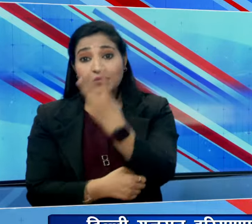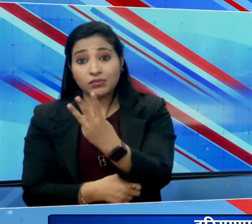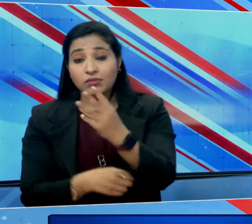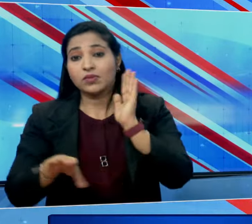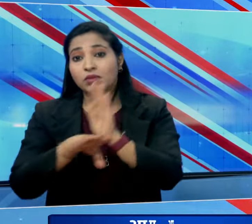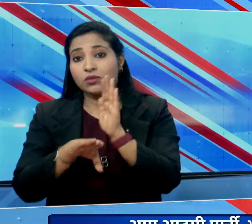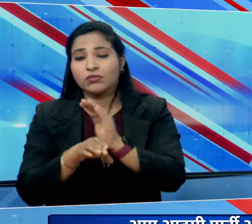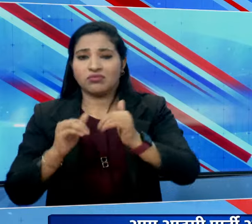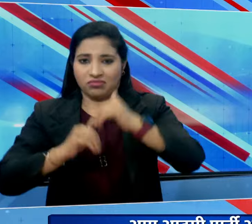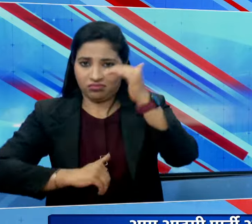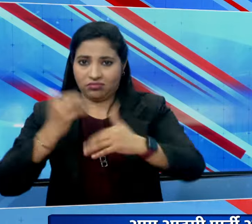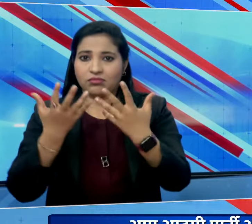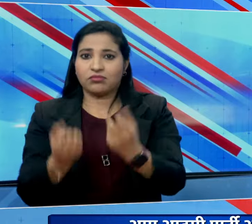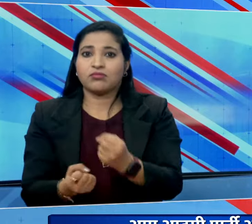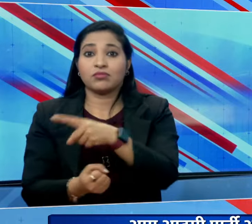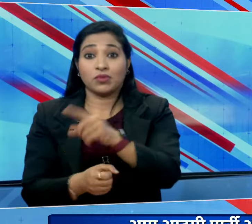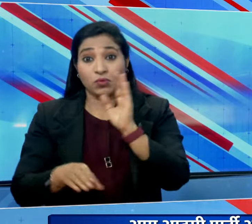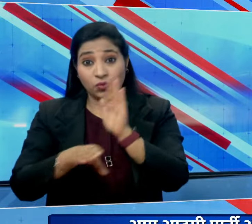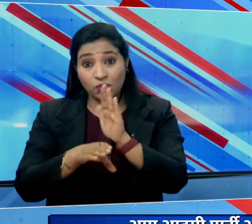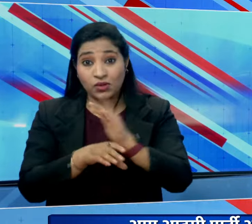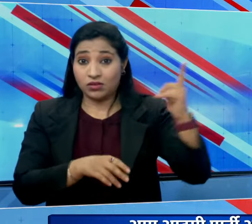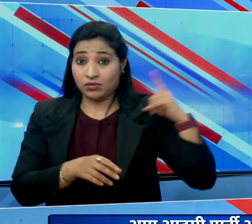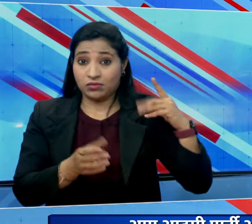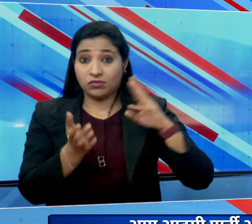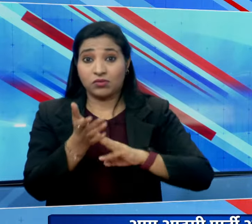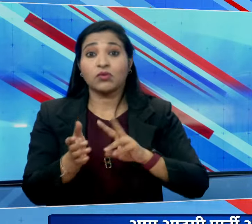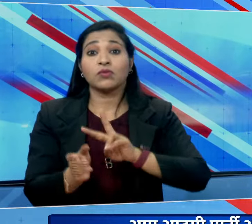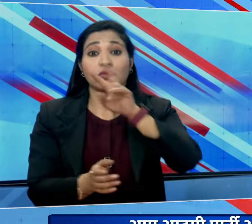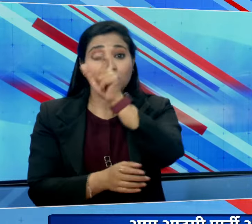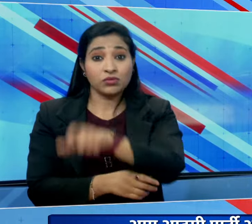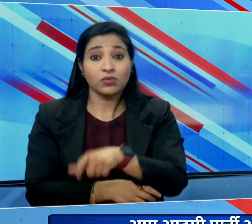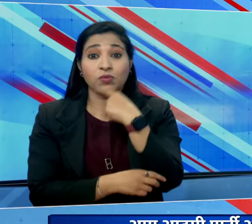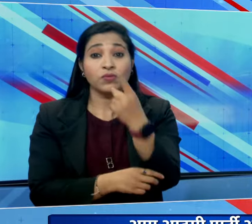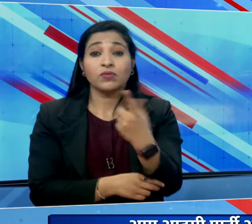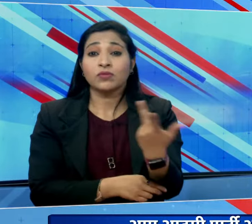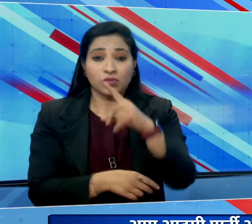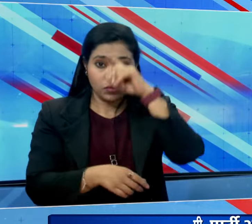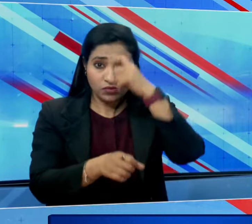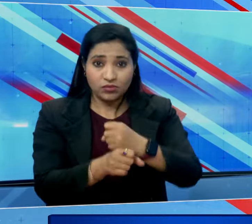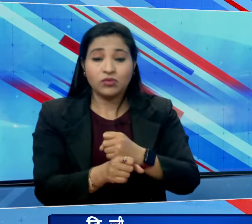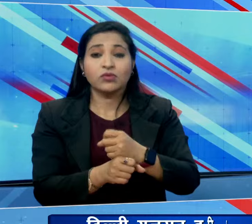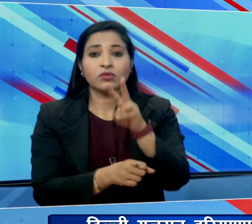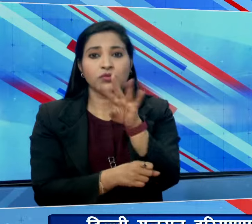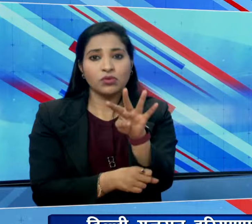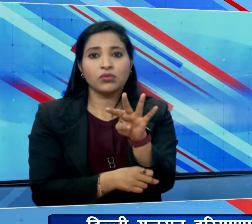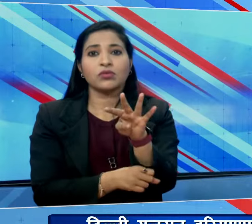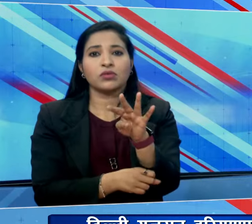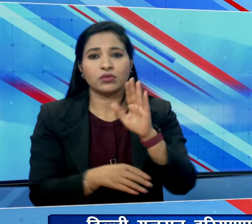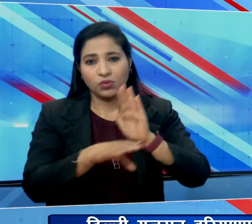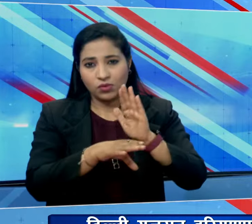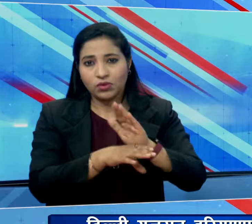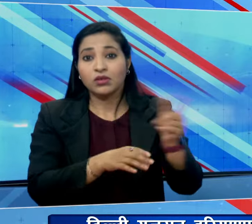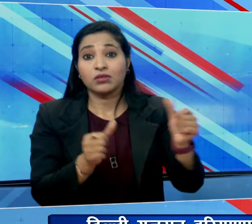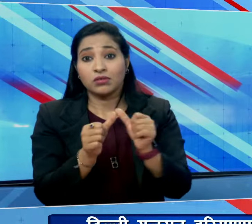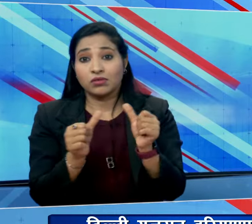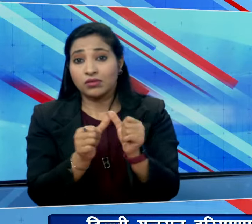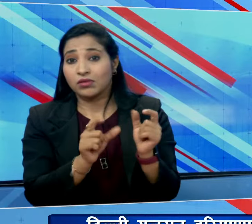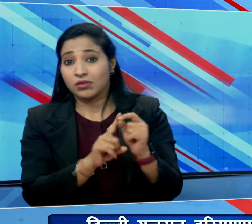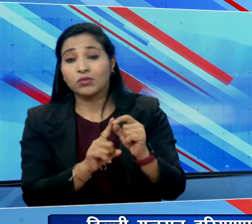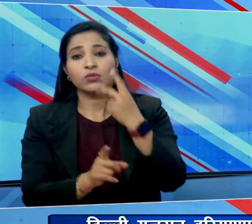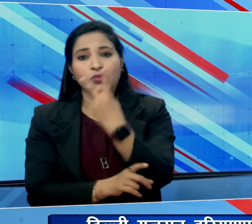कांग्रेस चुनाव लड़ेगी कांग्रेस नेता मुकुल वासनिक ने बताया कि गुजरात में कांग्रेस 24 सीटों पर और आम आदमी पार्टी दो